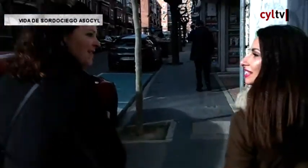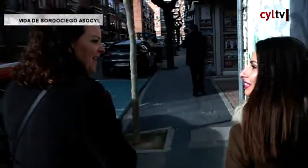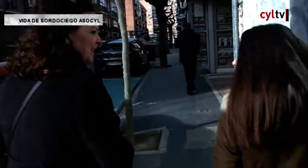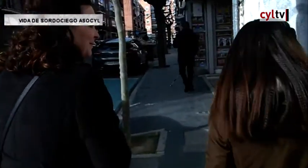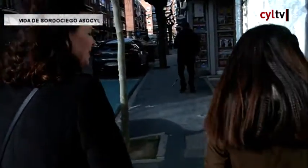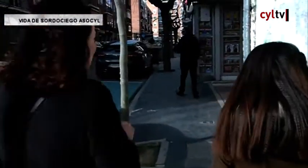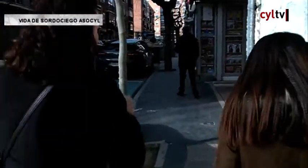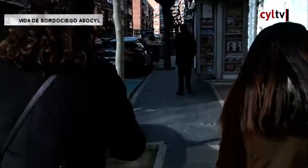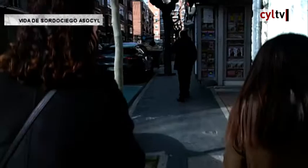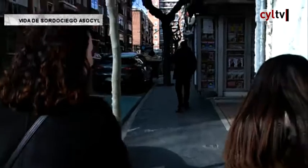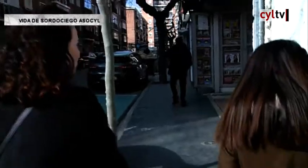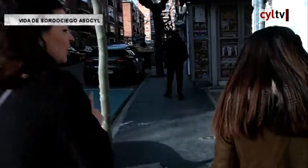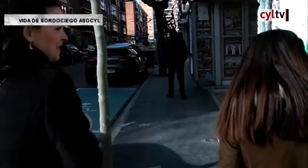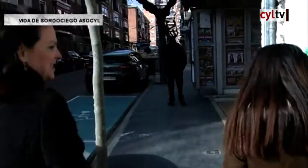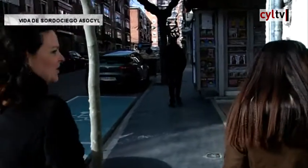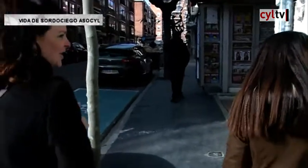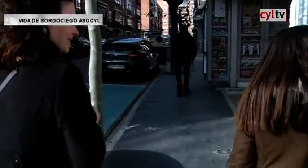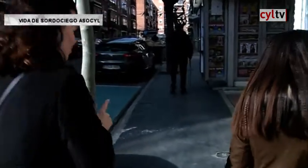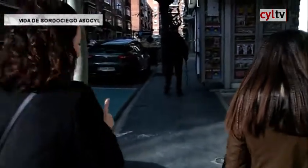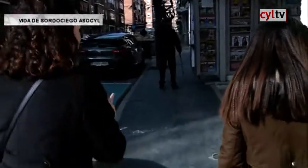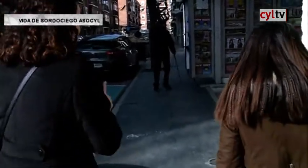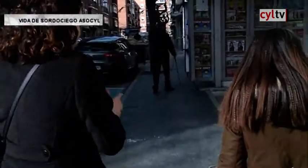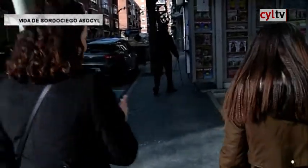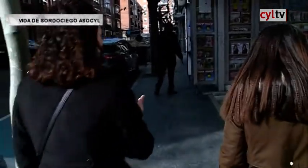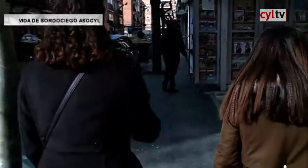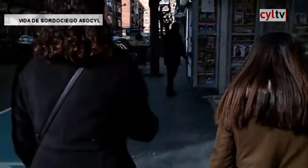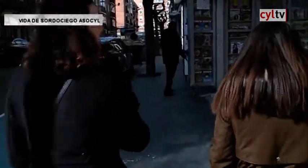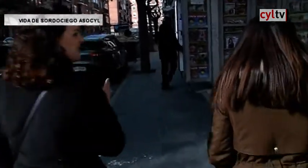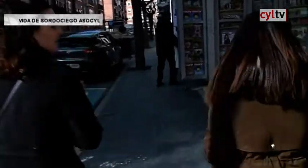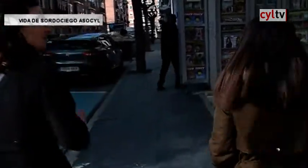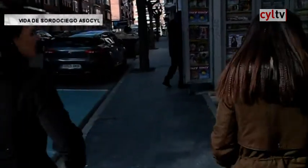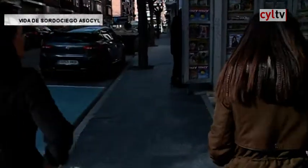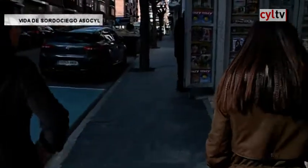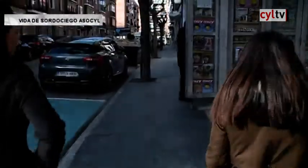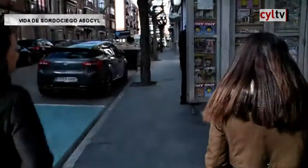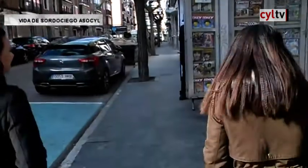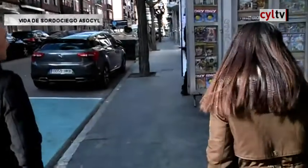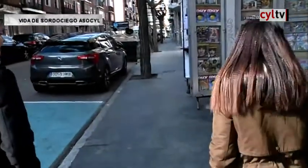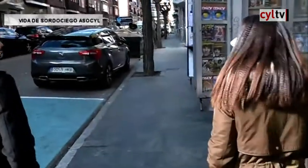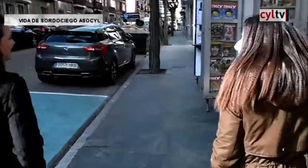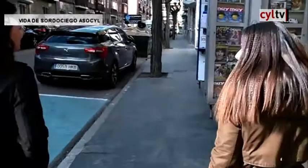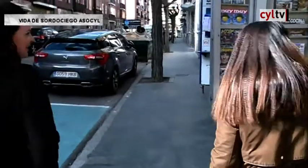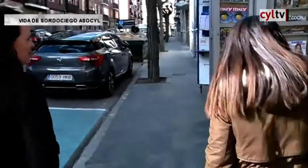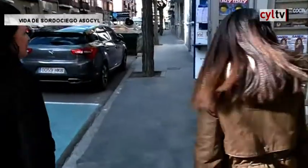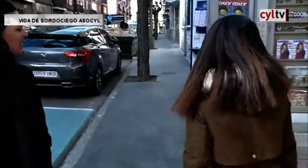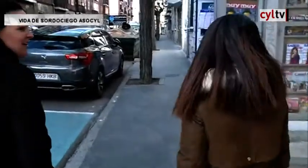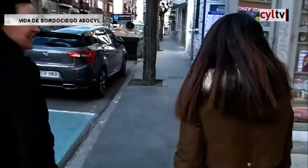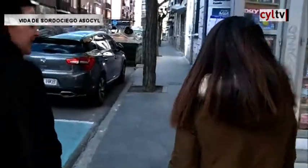falta, porque Claudio no necesita ayuda. No se ve que necesite ningún tipo de ayuda. Claudio se acerca hasta el